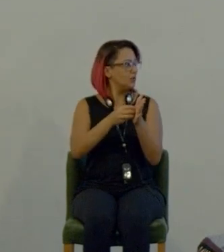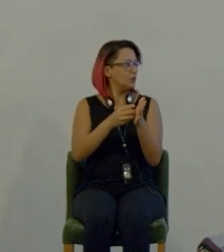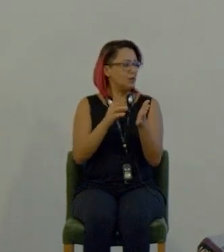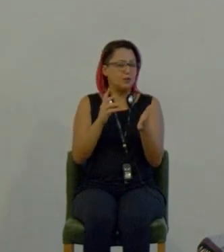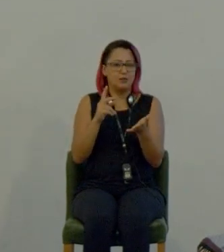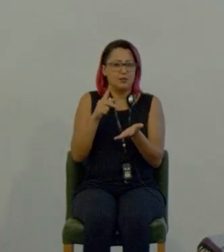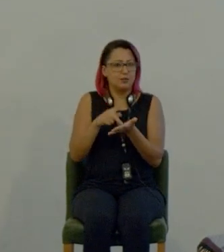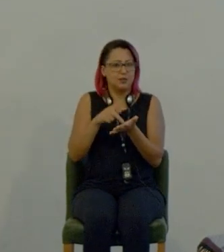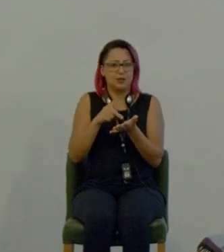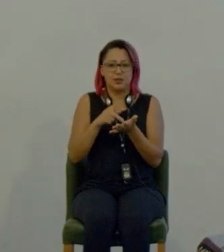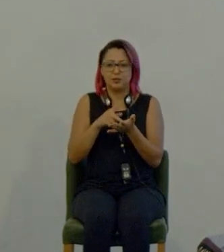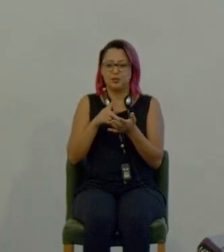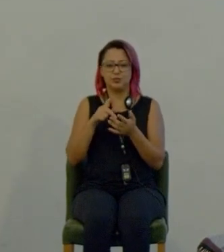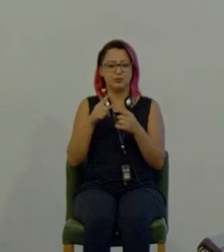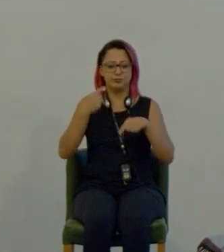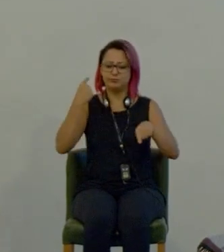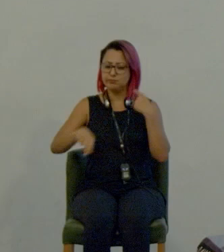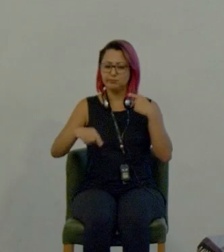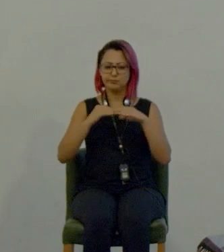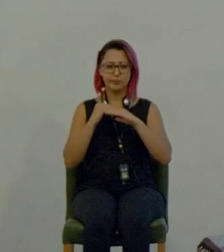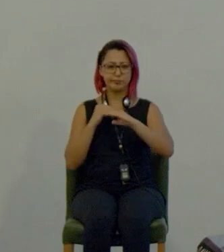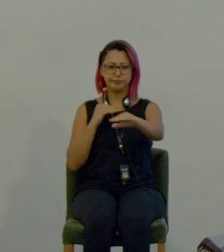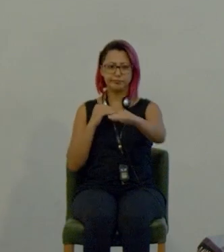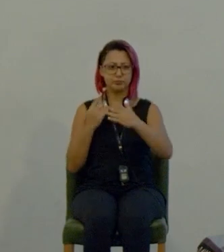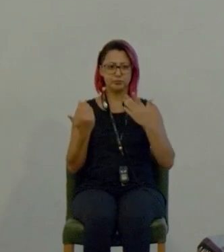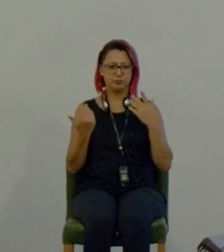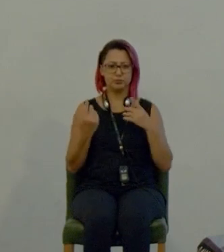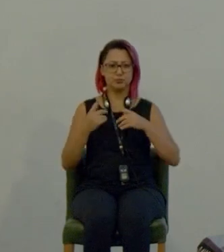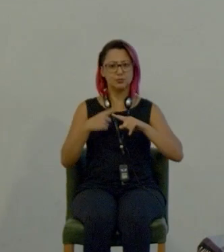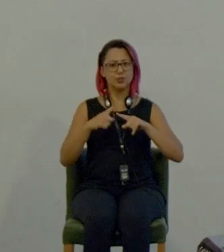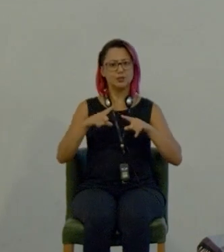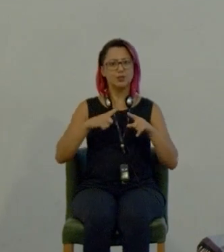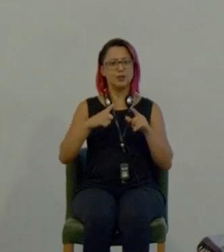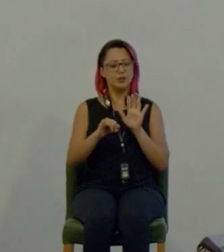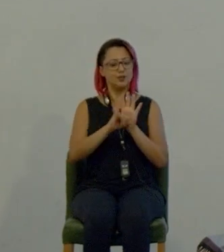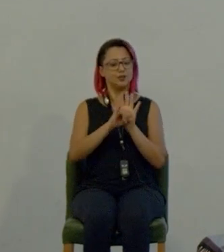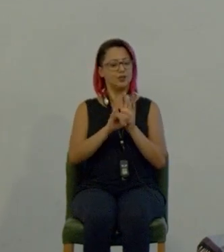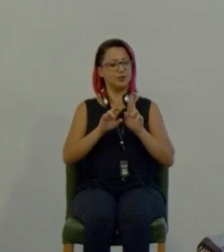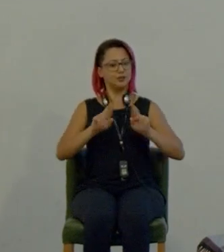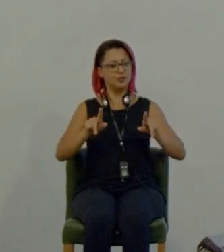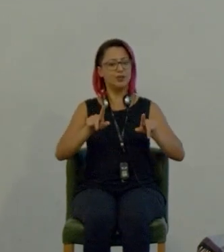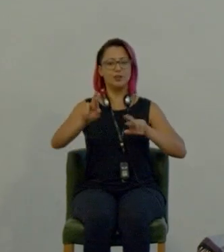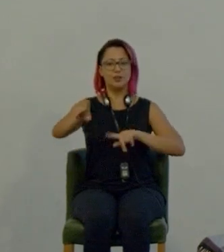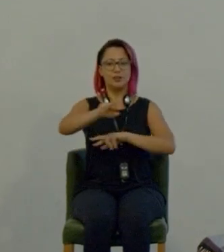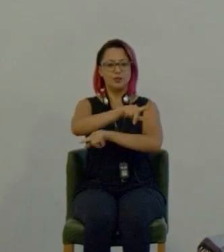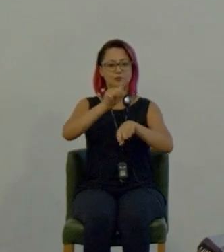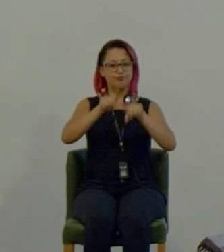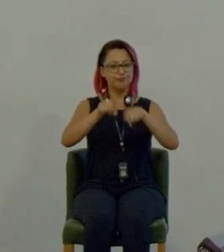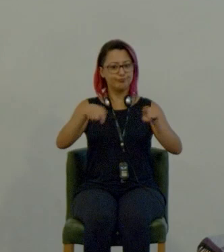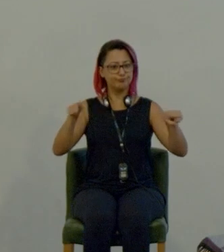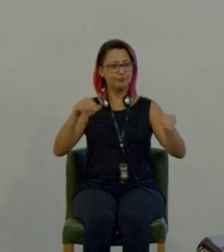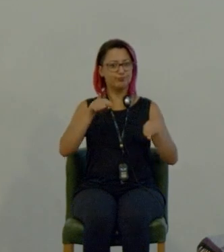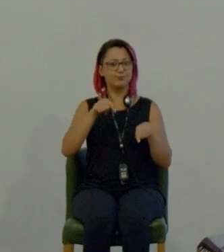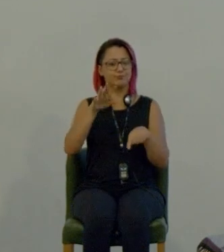história anti-antropocênica, né? Ela é uma história que está caracterizada pela produção de uma grande diversidade cultural e que eu vou chamar de agrobiológica